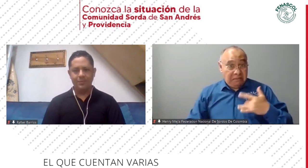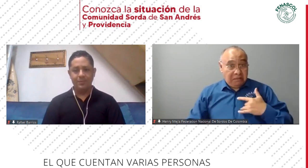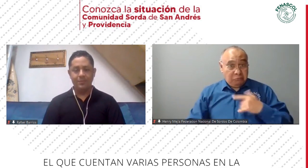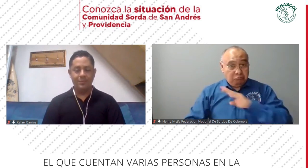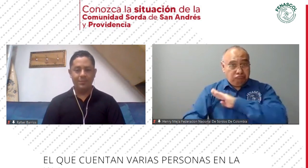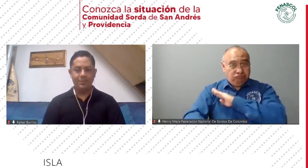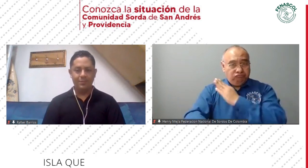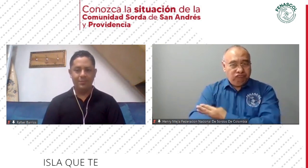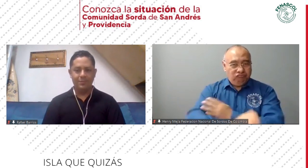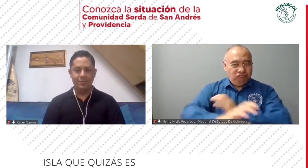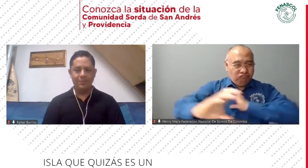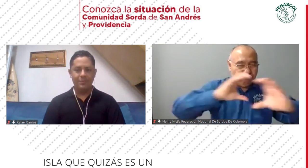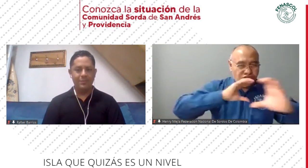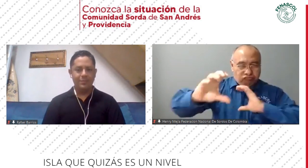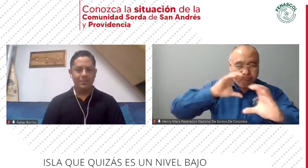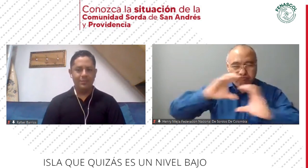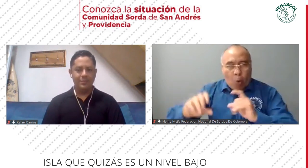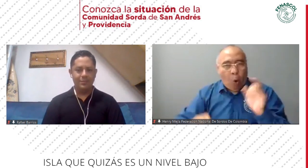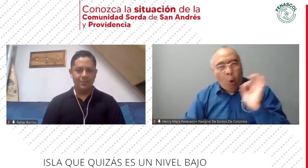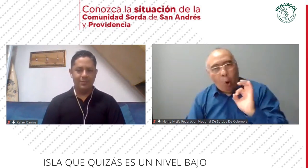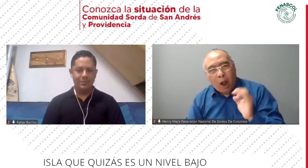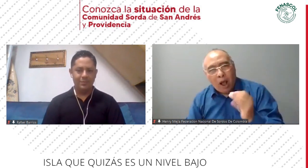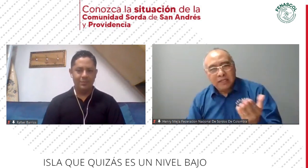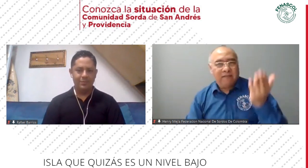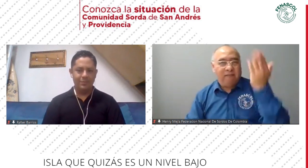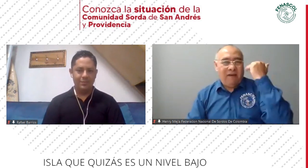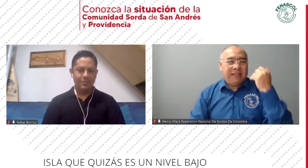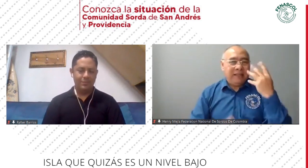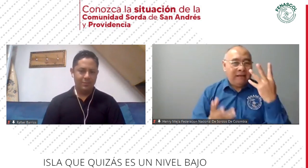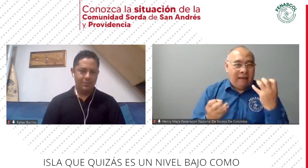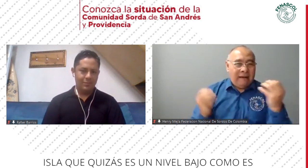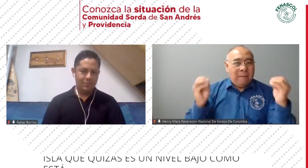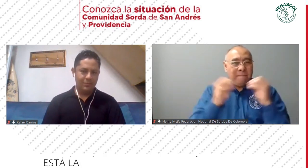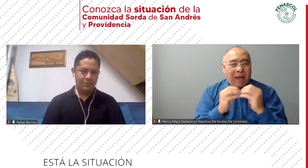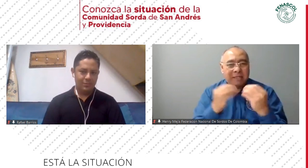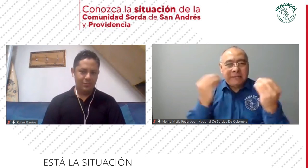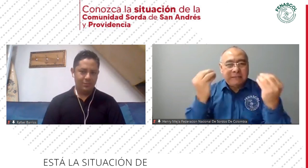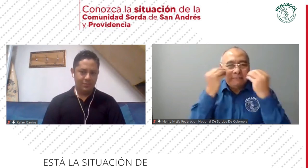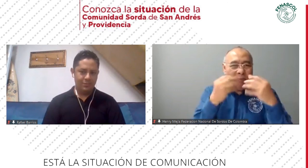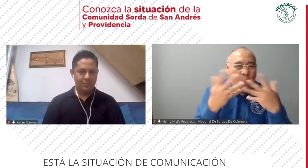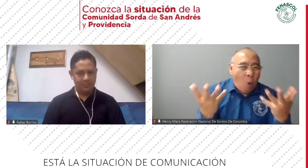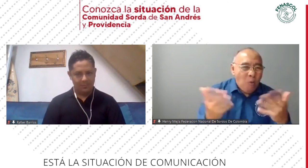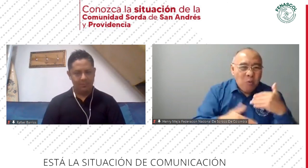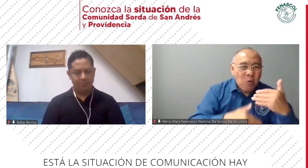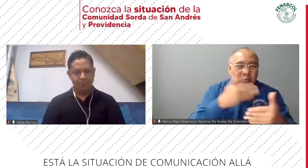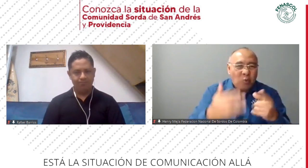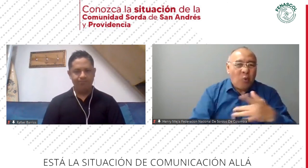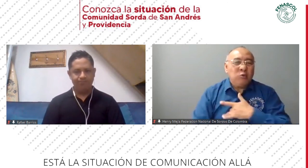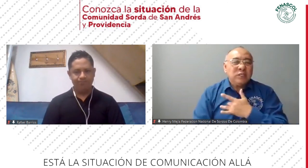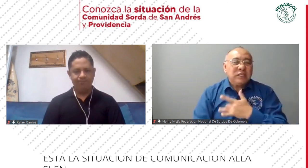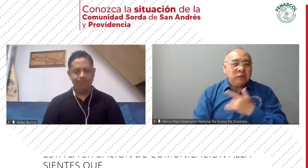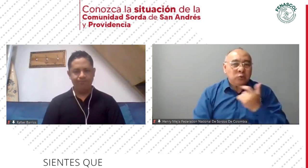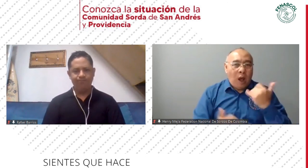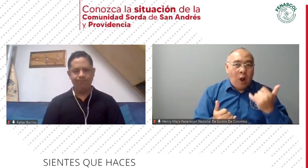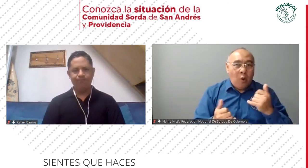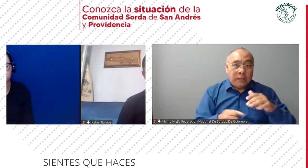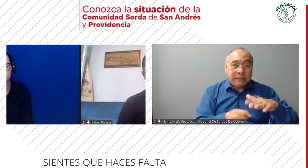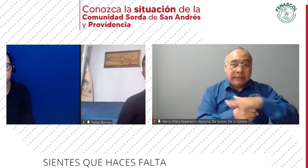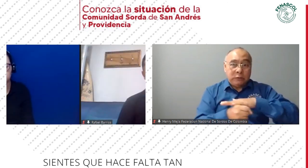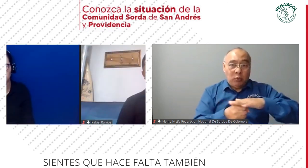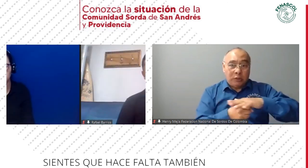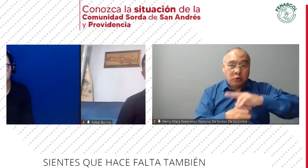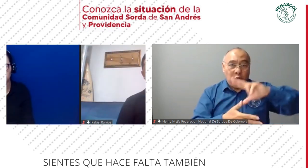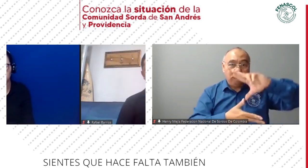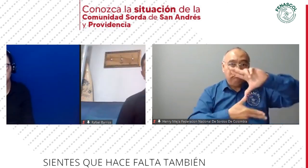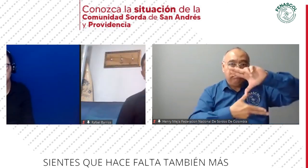personas en la isla que quizás es un nivel bajo cómo está la situación de comunicación allá sientes que hace falta